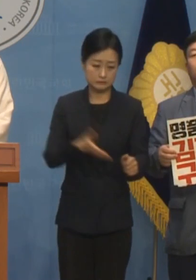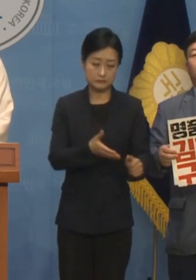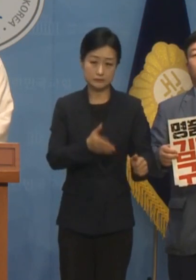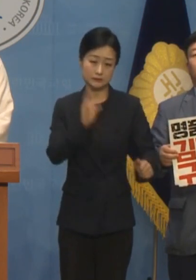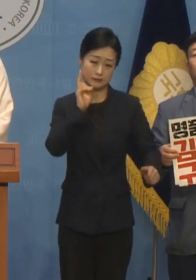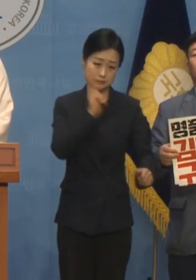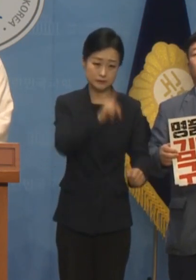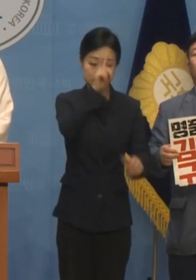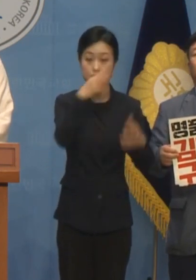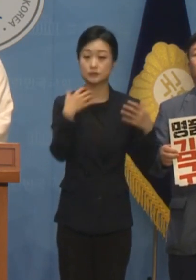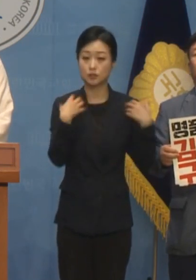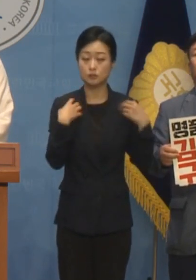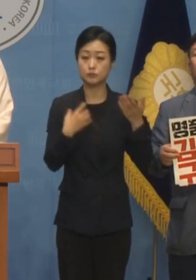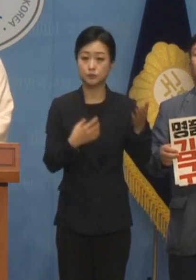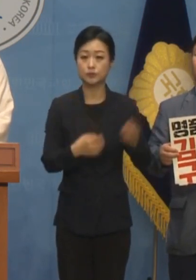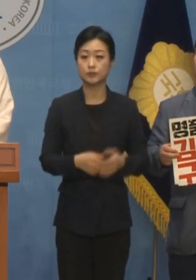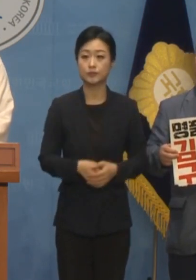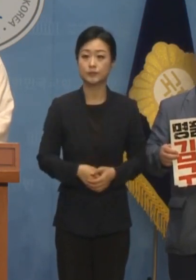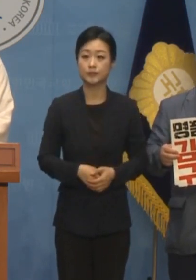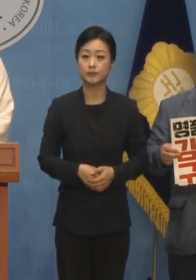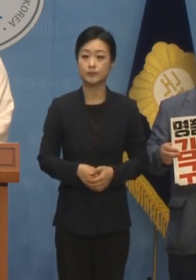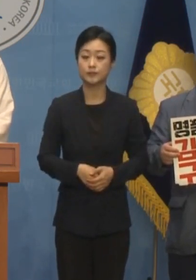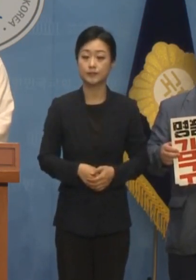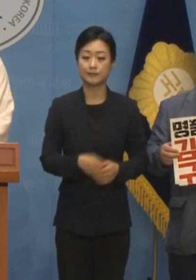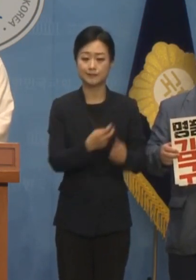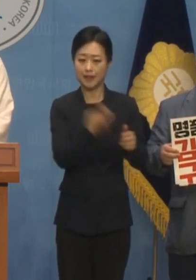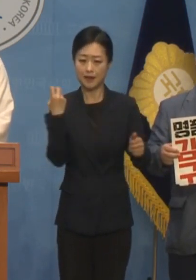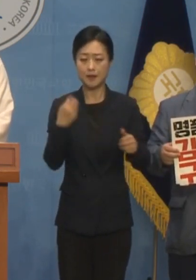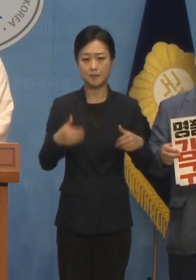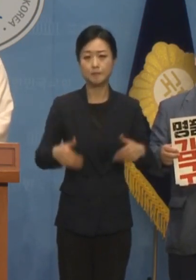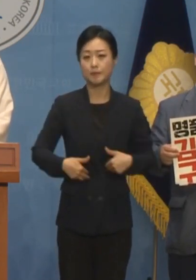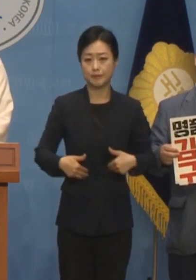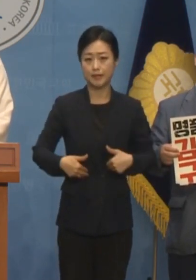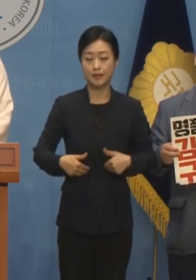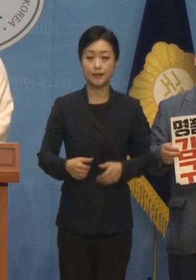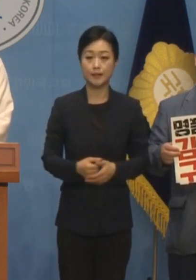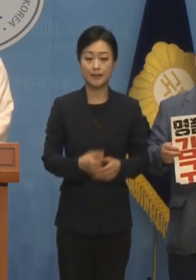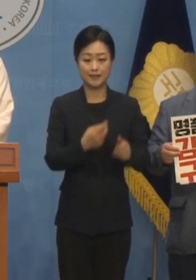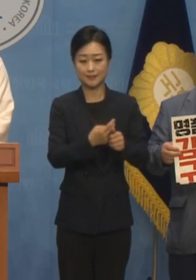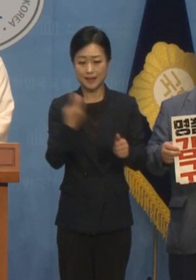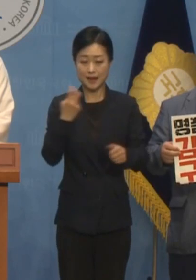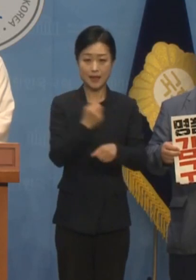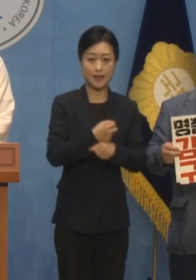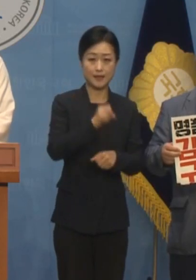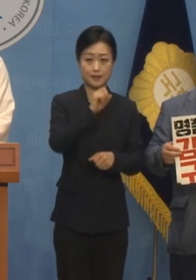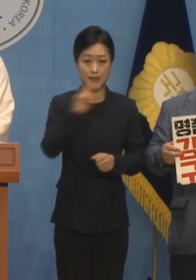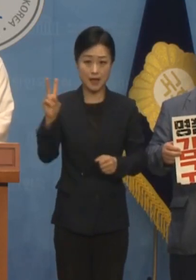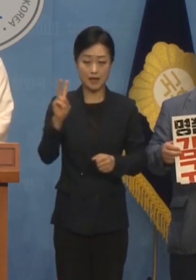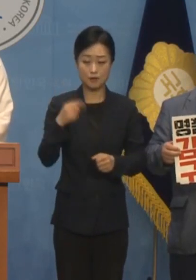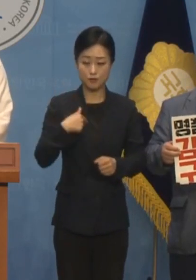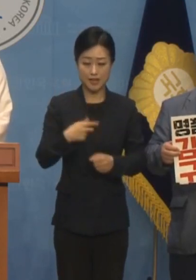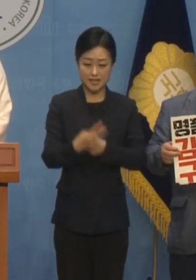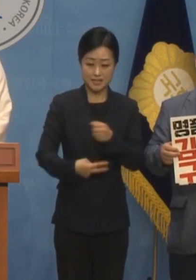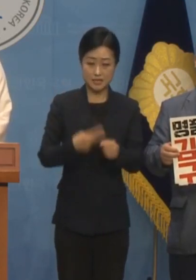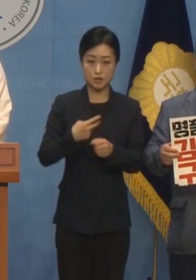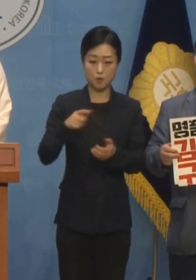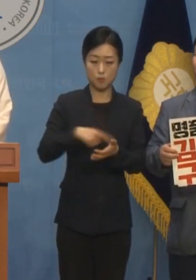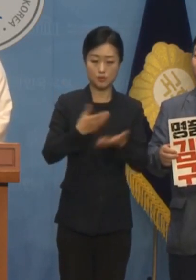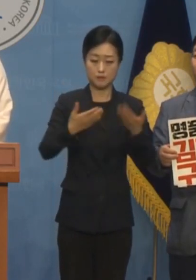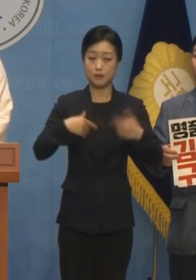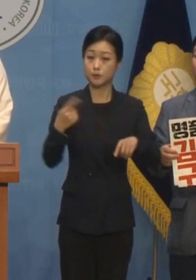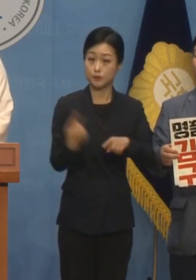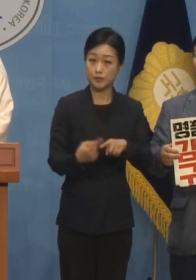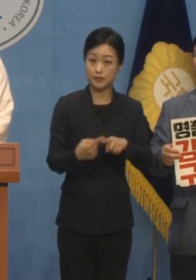가증한 정권입니다. 탄핵이 답입니다. 탄핵만이 지난 2년의 시간을 보상할 것입니다.